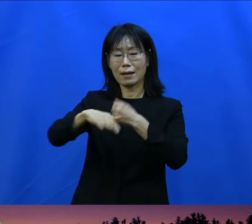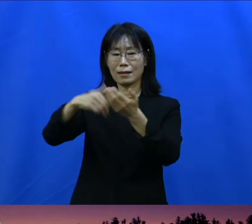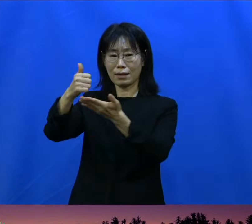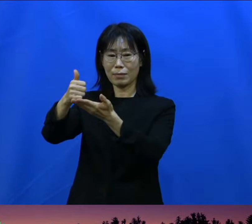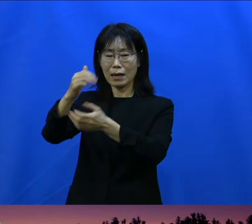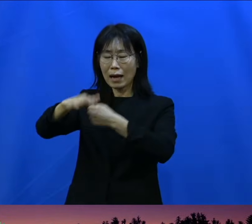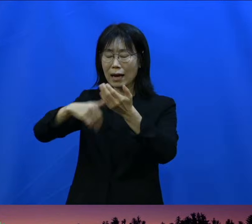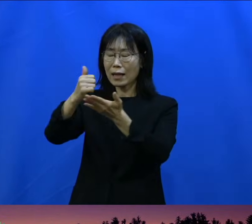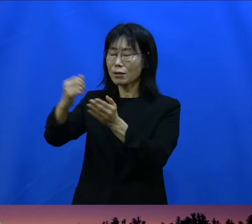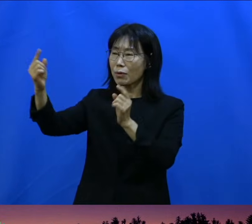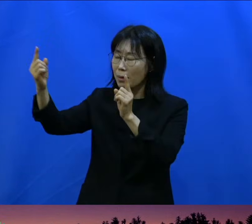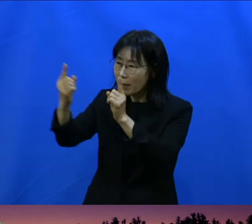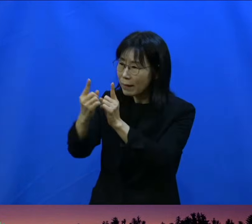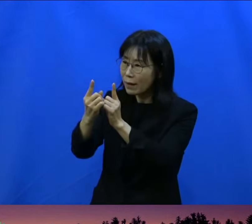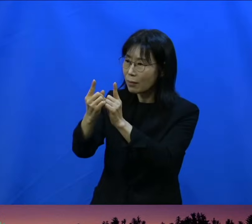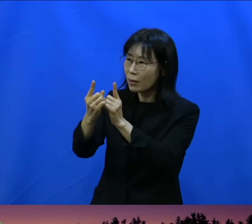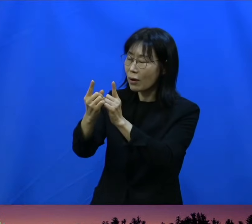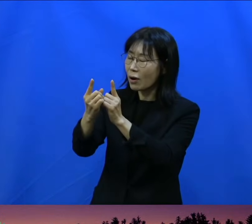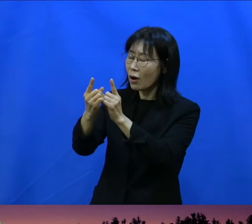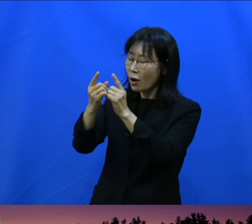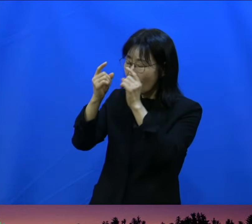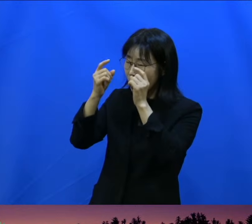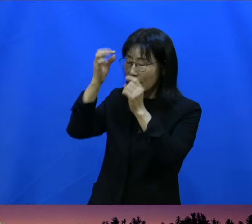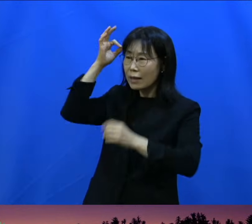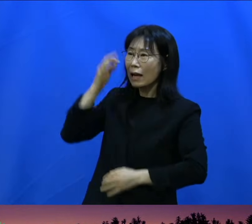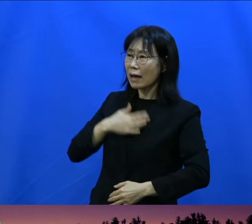두려워 떠는 거예요. 나를 떠나십시오.